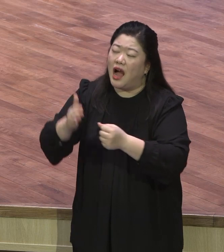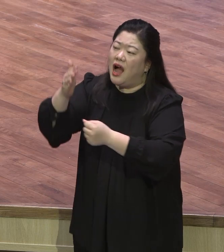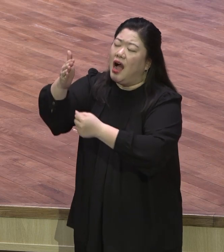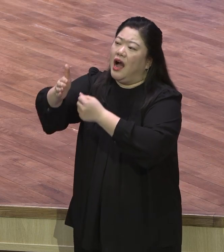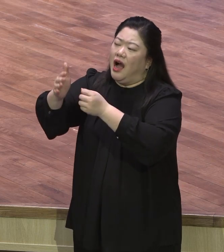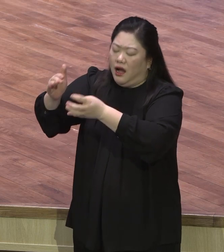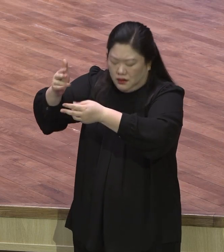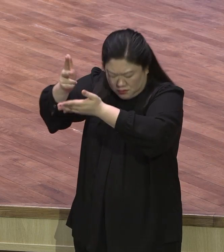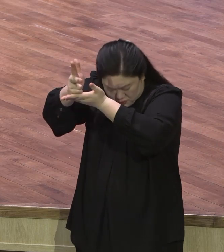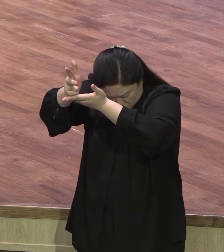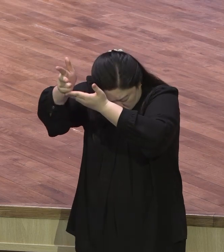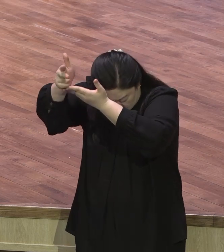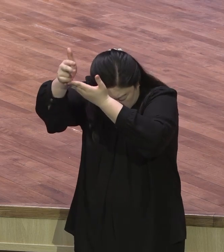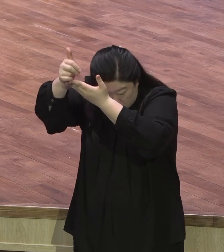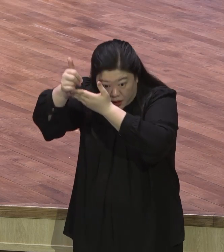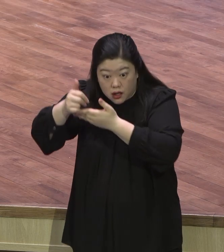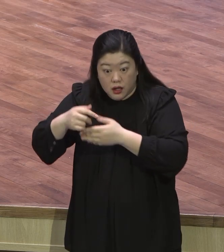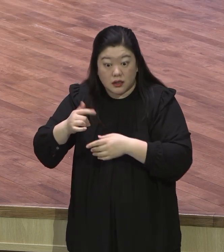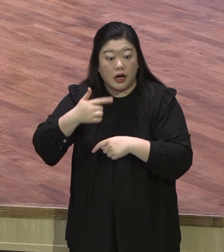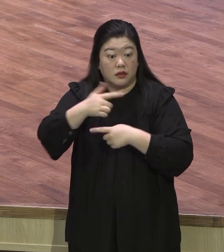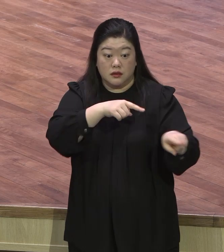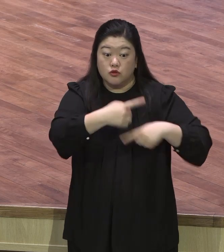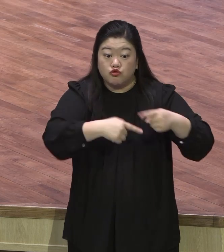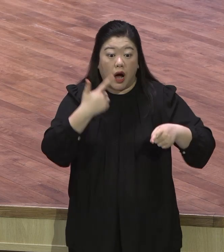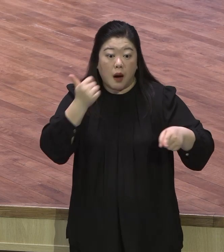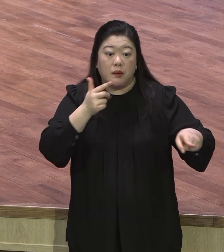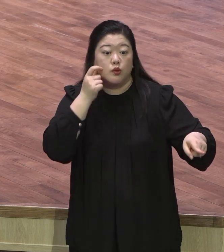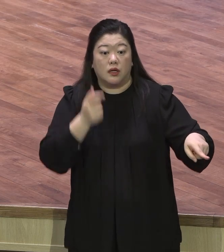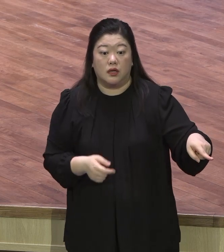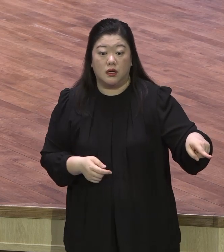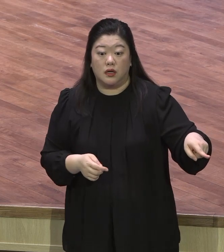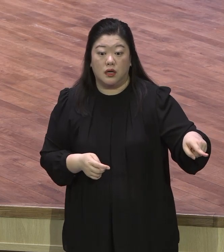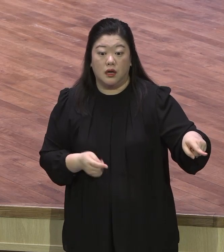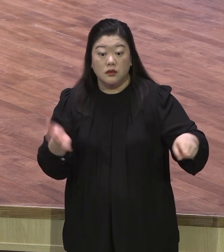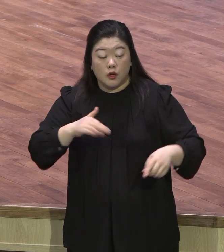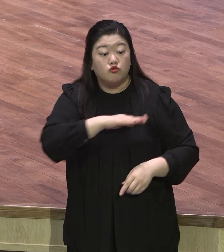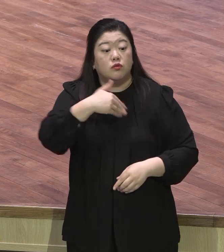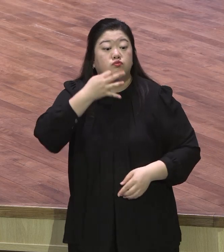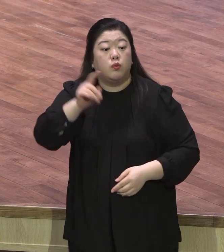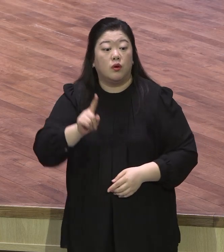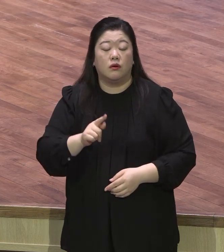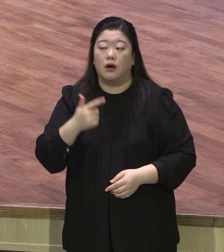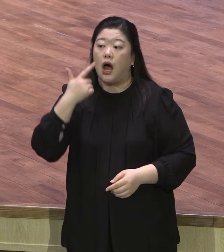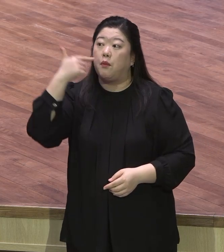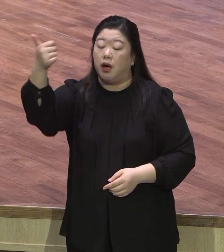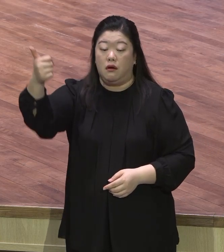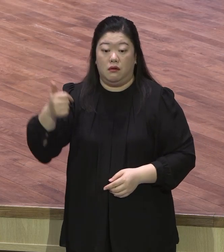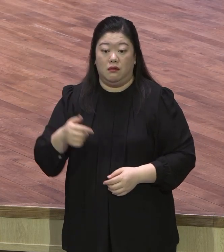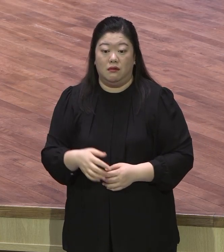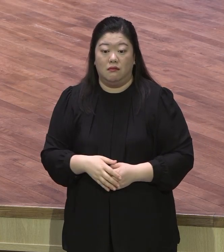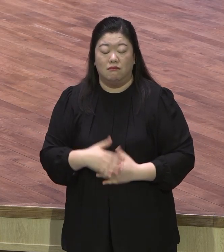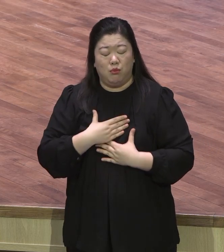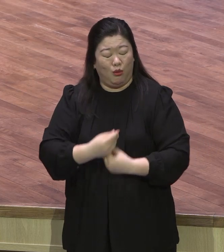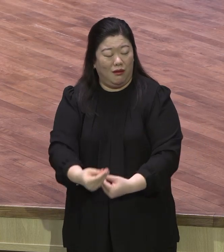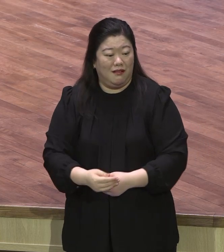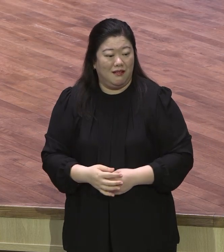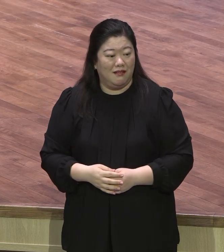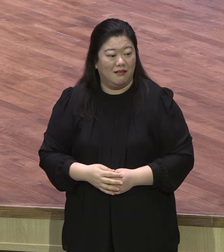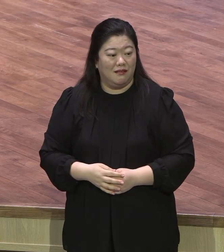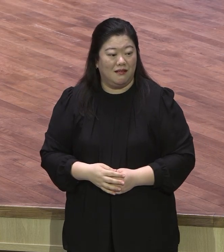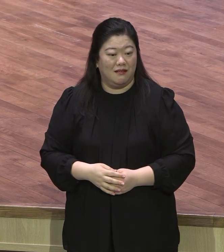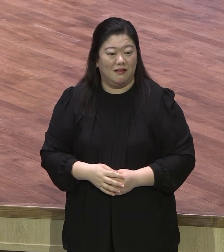그분 앞으로 기도할 수 있다. 그런데 사실 이런 기도의 축복을 놓치고 사는 성도들이 너무 많아요.